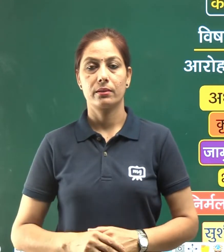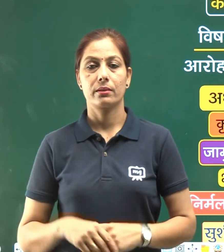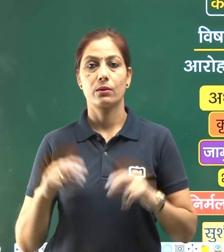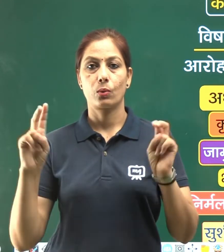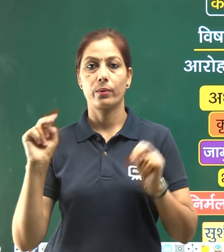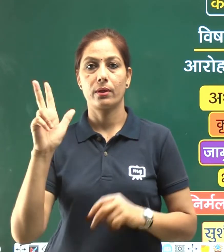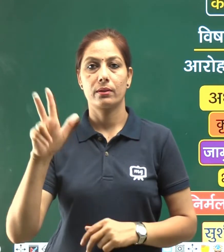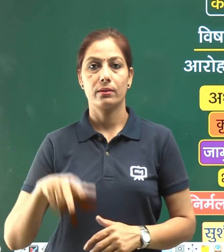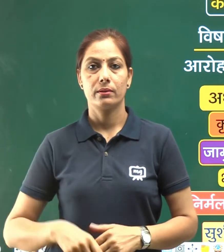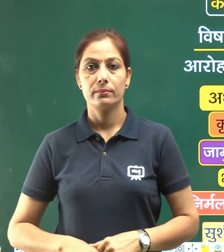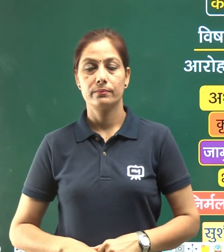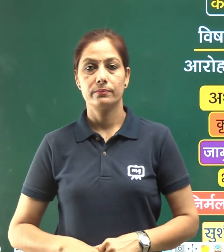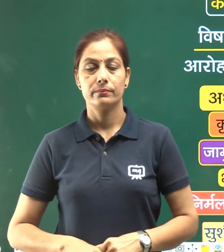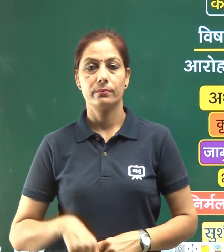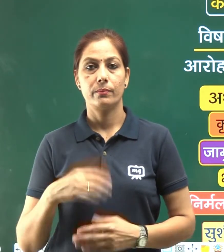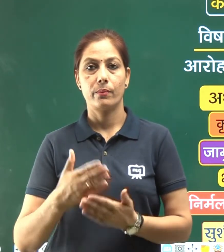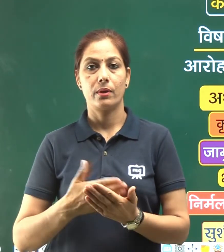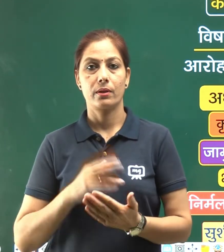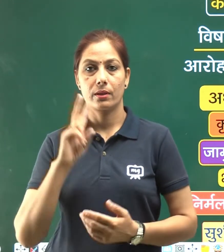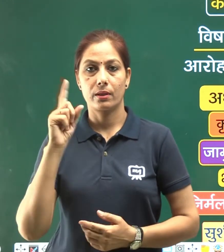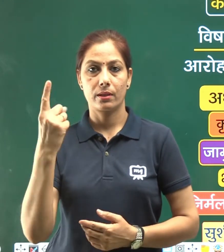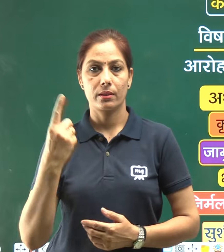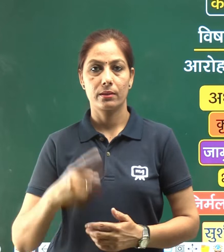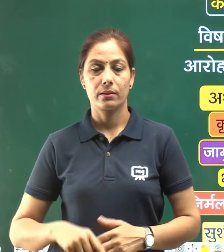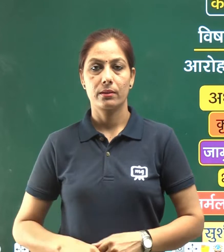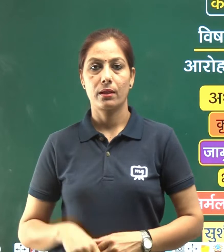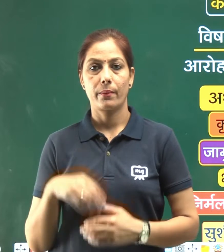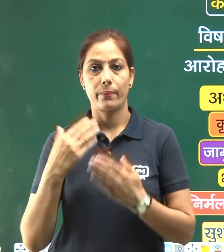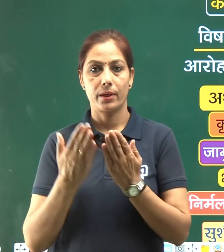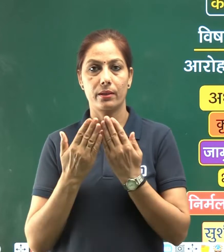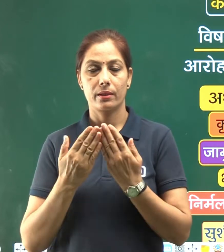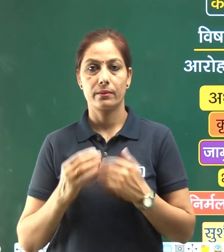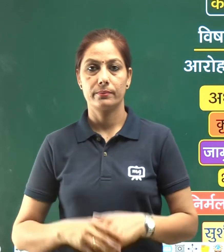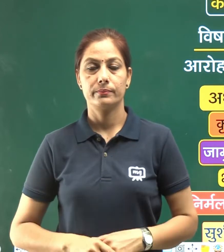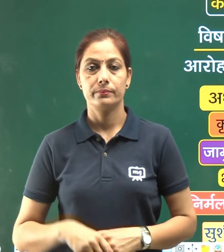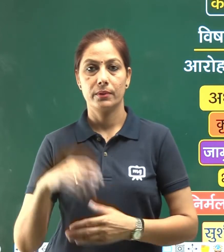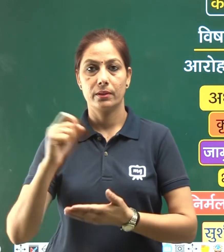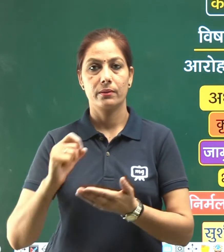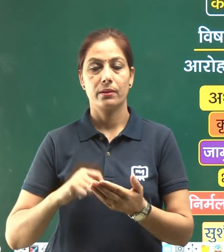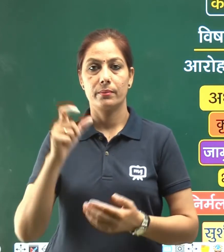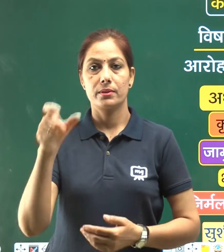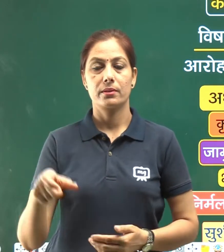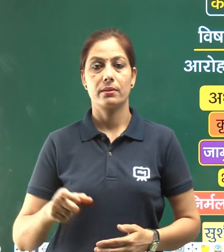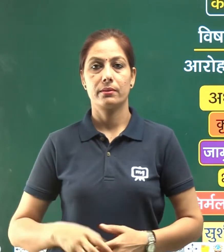अध्याय 8 का भाग 1 पढ़ेंगे। लेखक है